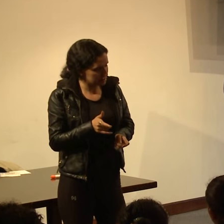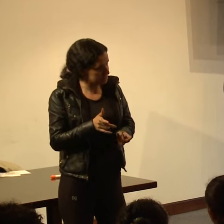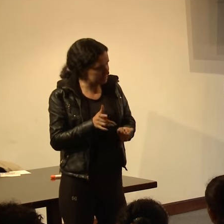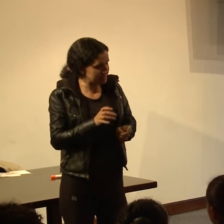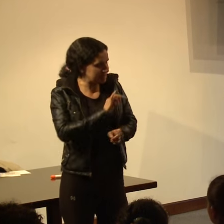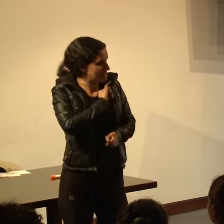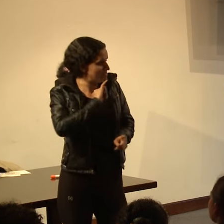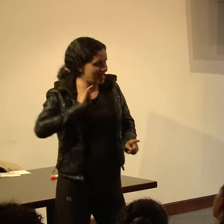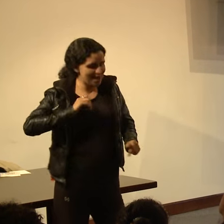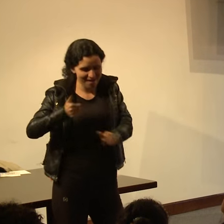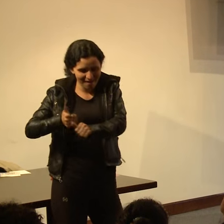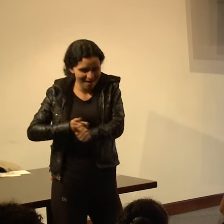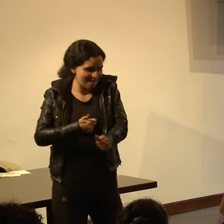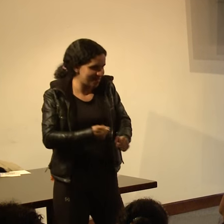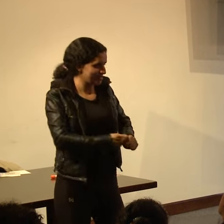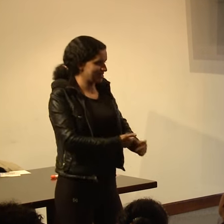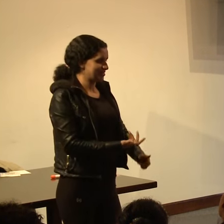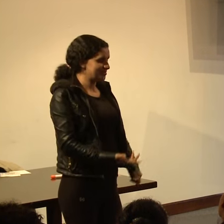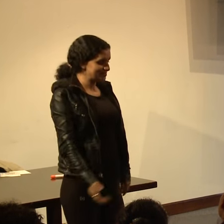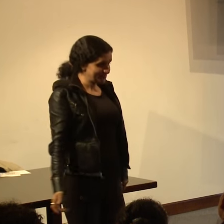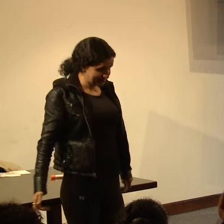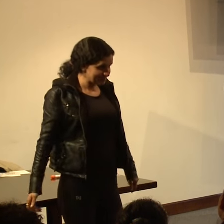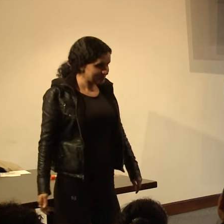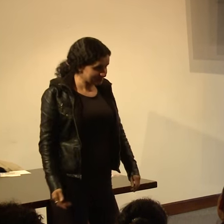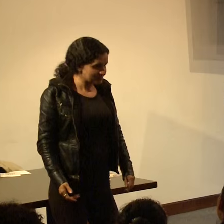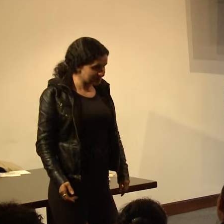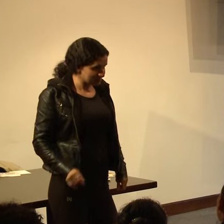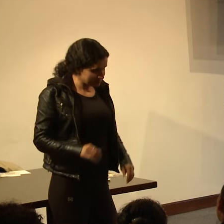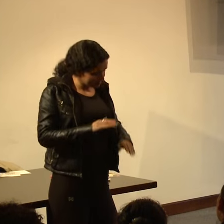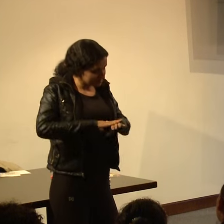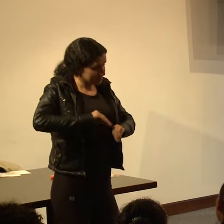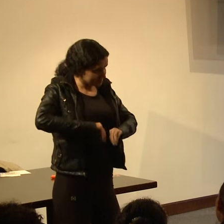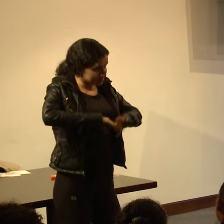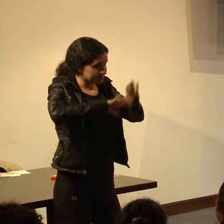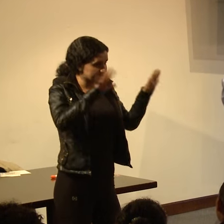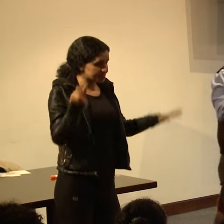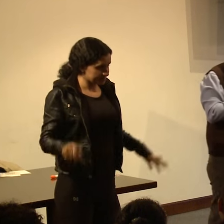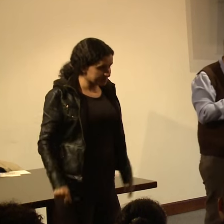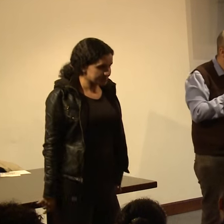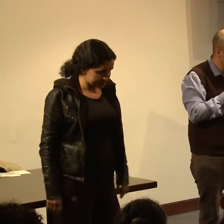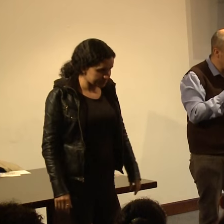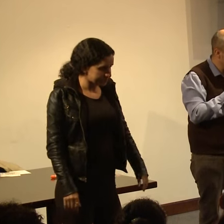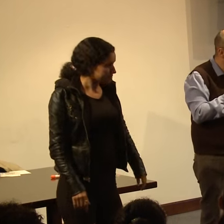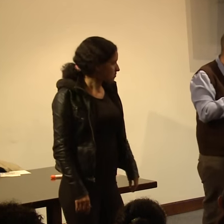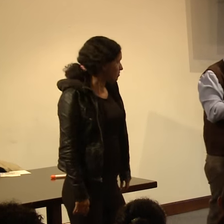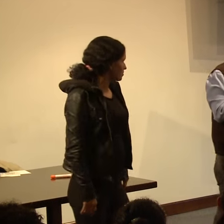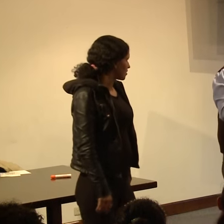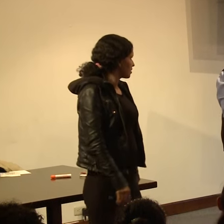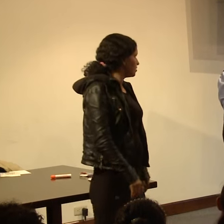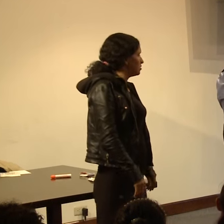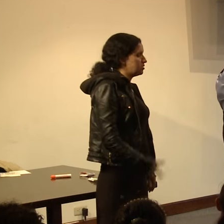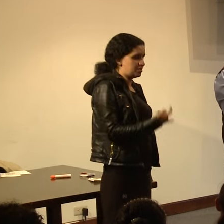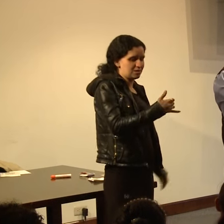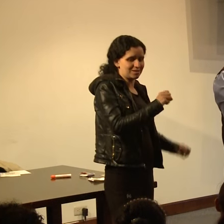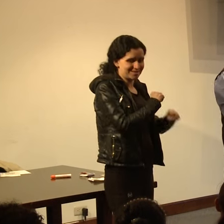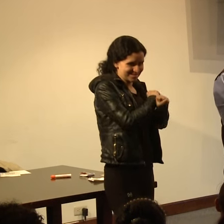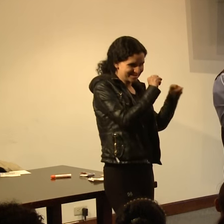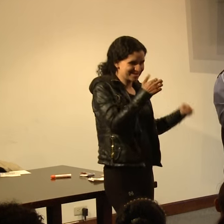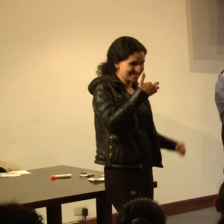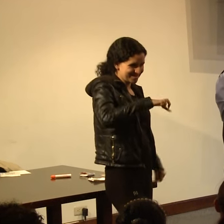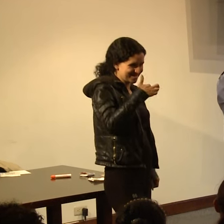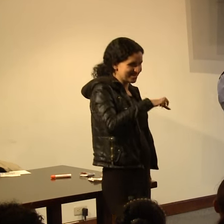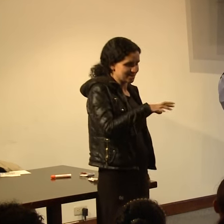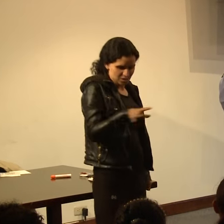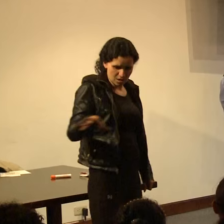supremamente individual, a pesar de que haya una instrucción muy clara. Habría querido traerles unos trabajos que estaban haciendo esta mañana en la clase de artes en primaria para que vieran eso,